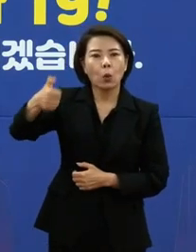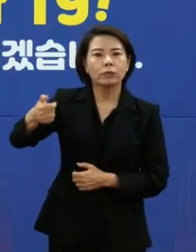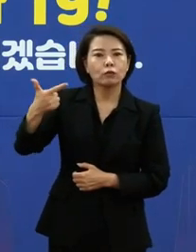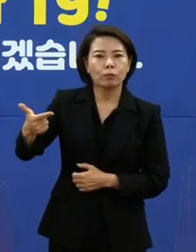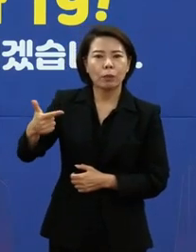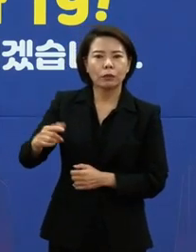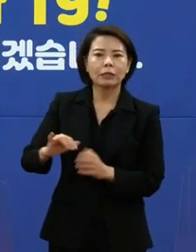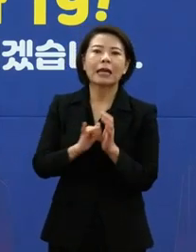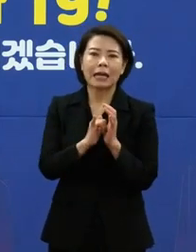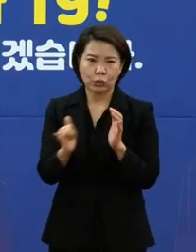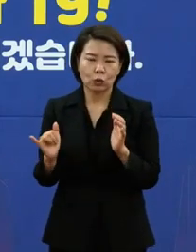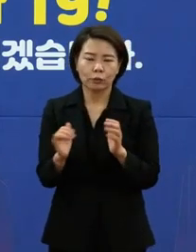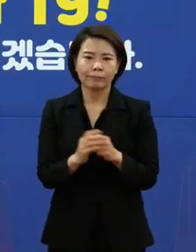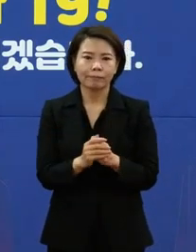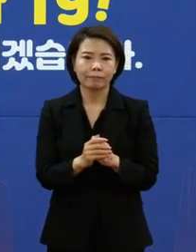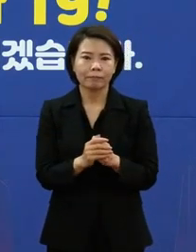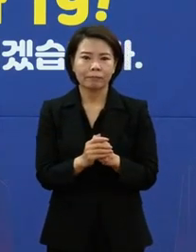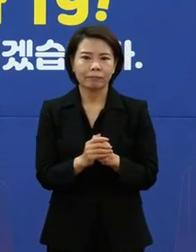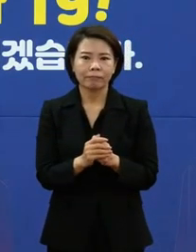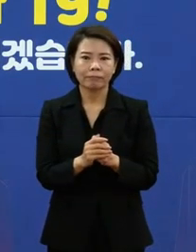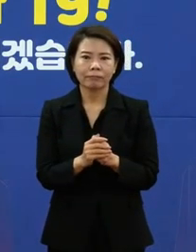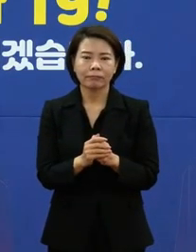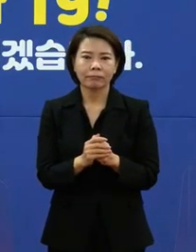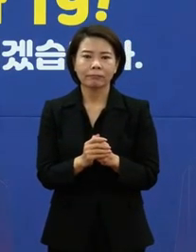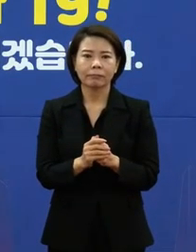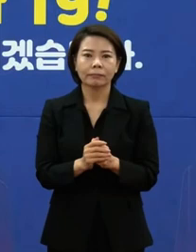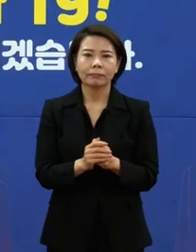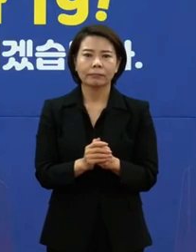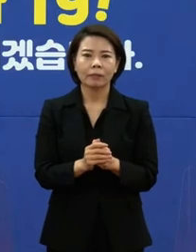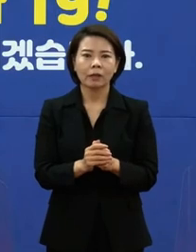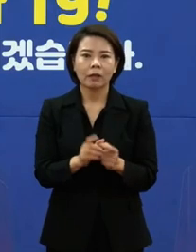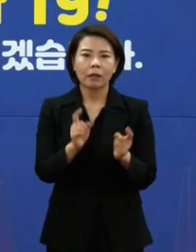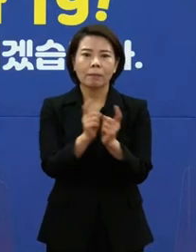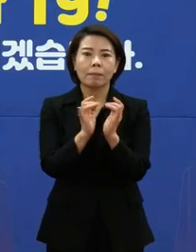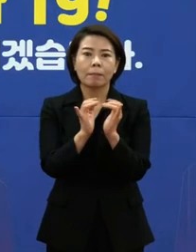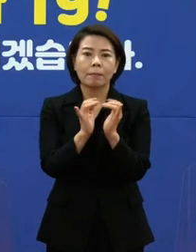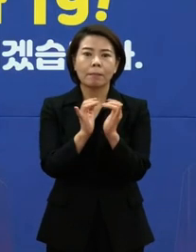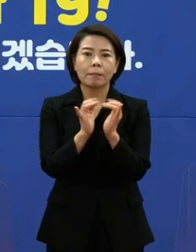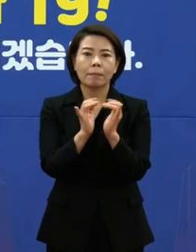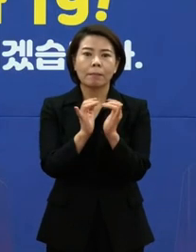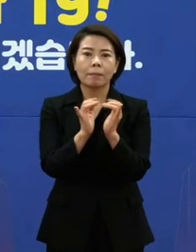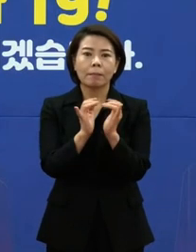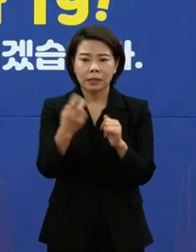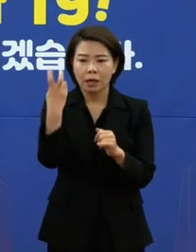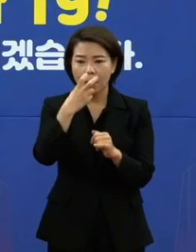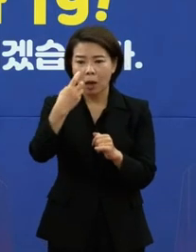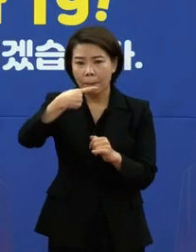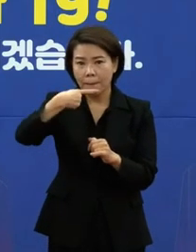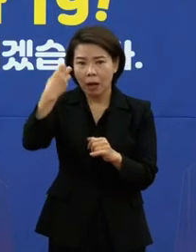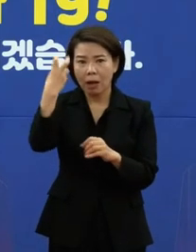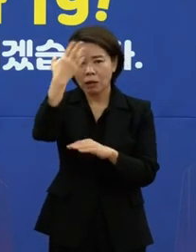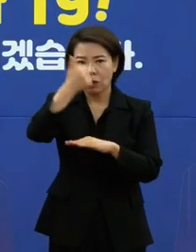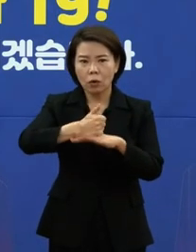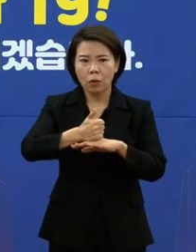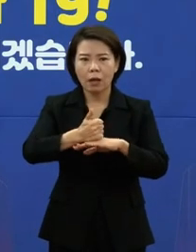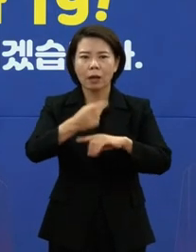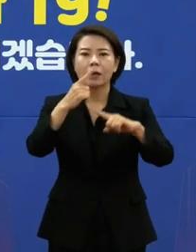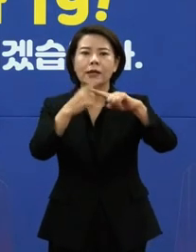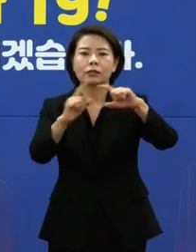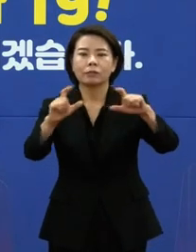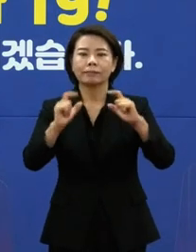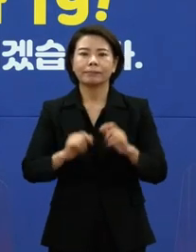1156번 가족입니다. 동거 가족이 확진되자 접촉자로 분리돼 검사를 실시한 결과 최종